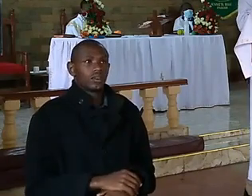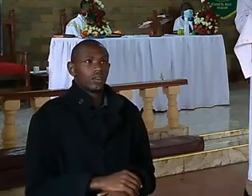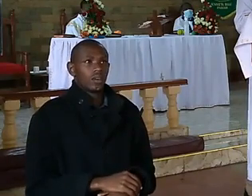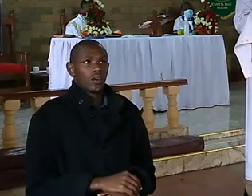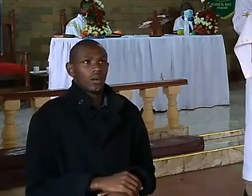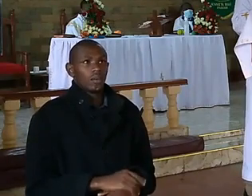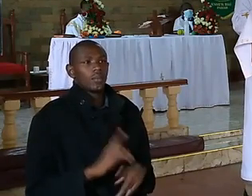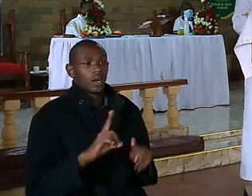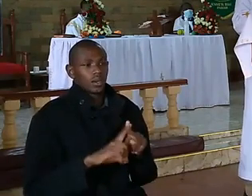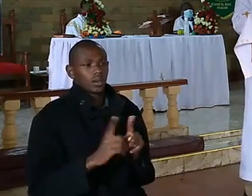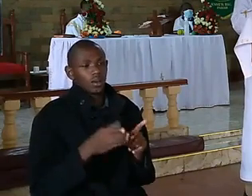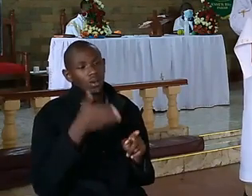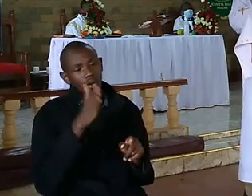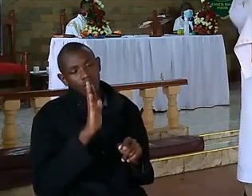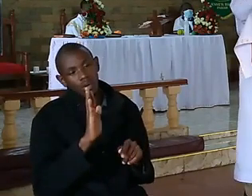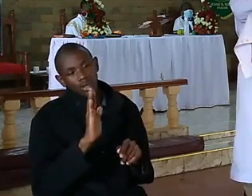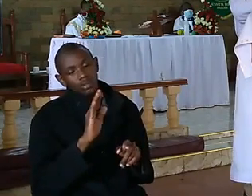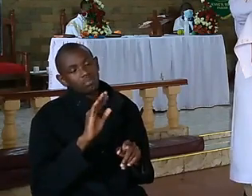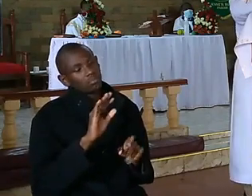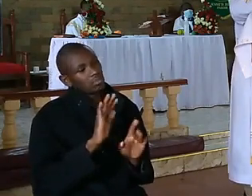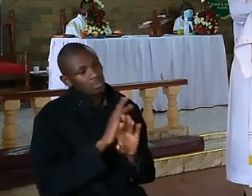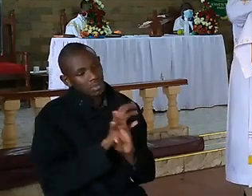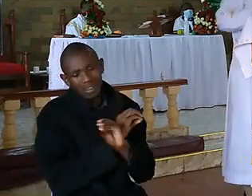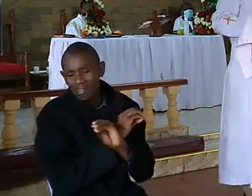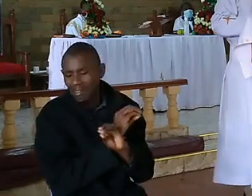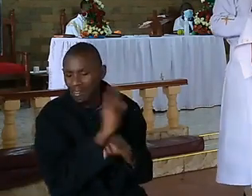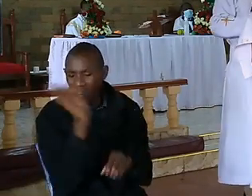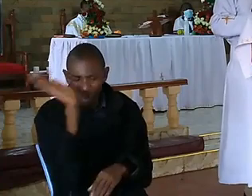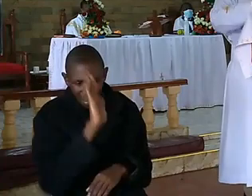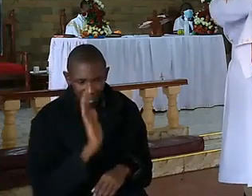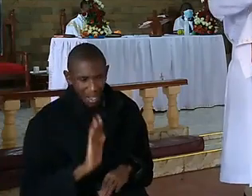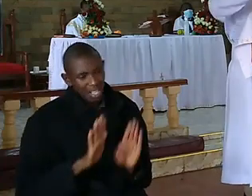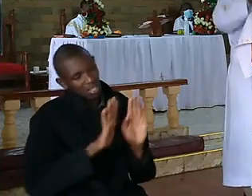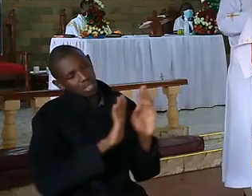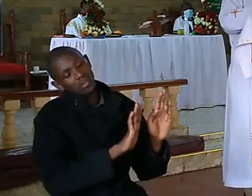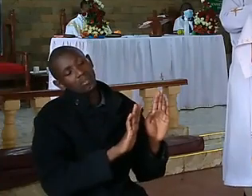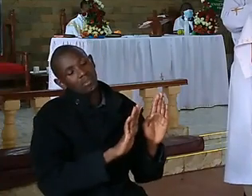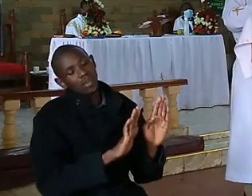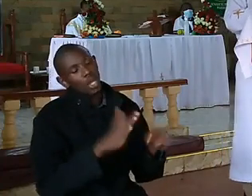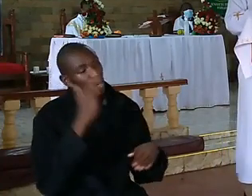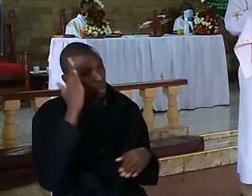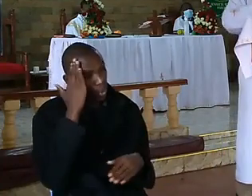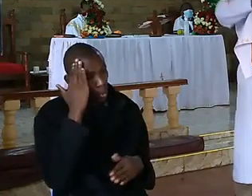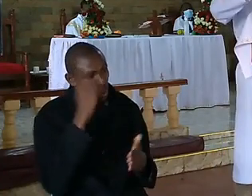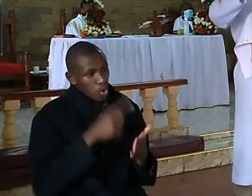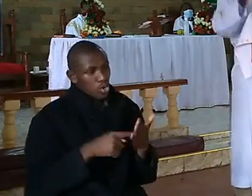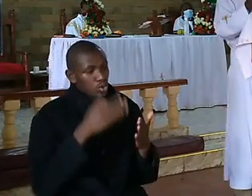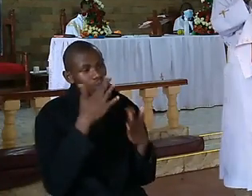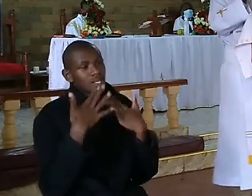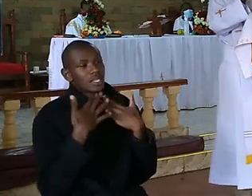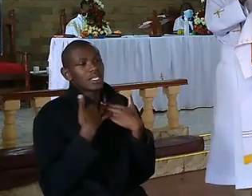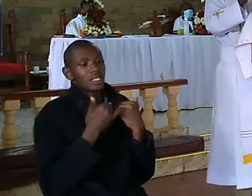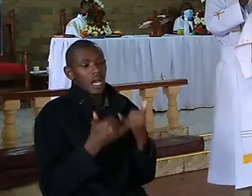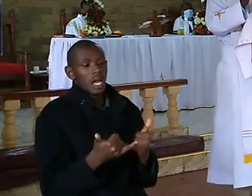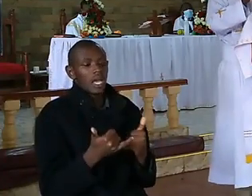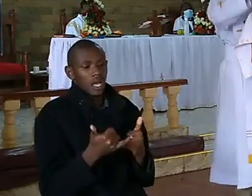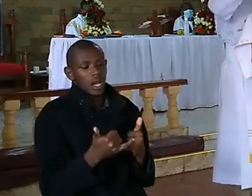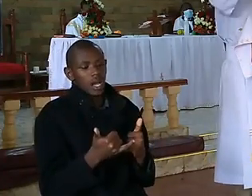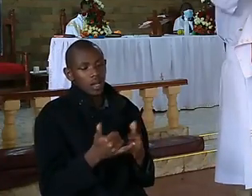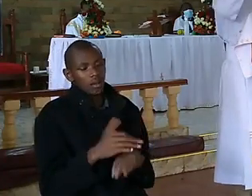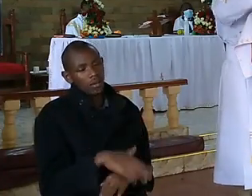no Ngai gũtirĩ hĩndĩ agatũtĩria nĩ aramenya kĩu ũragerera nĩ aramenya kĩu ũrerirĩria nĩ aramenya kĩu